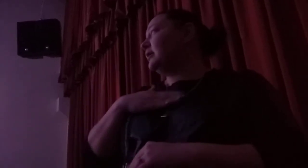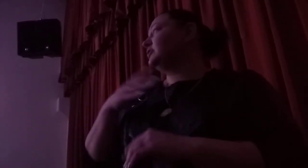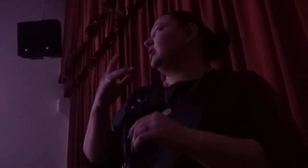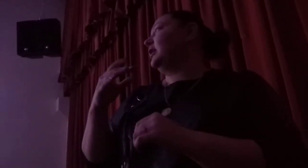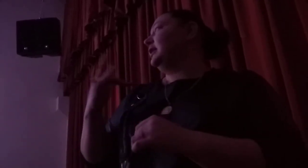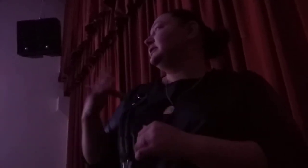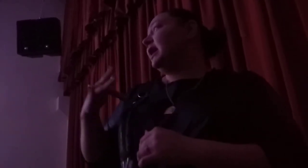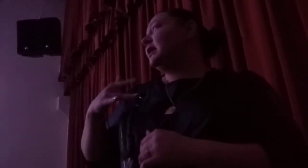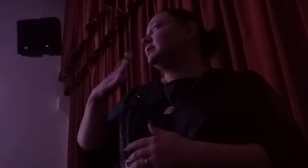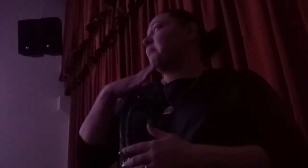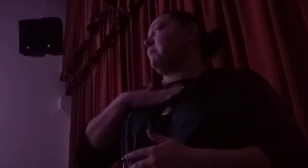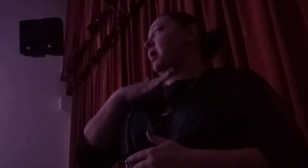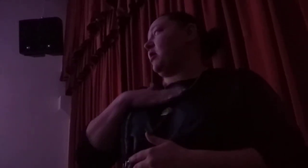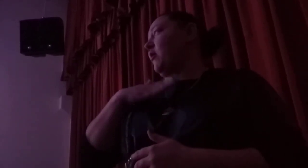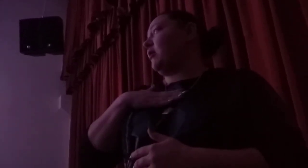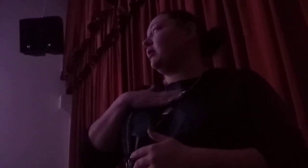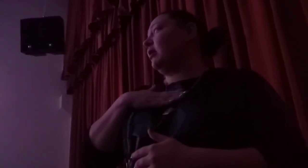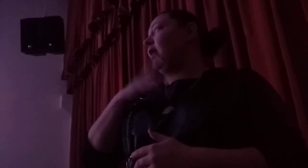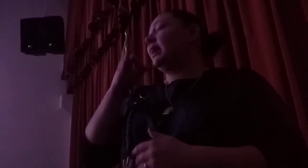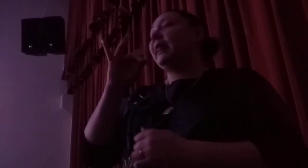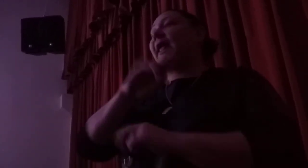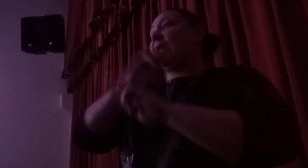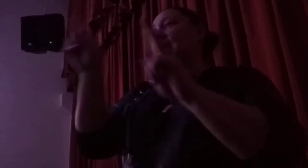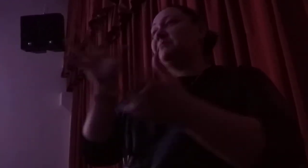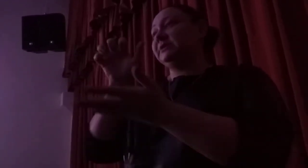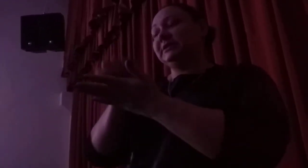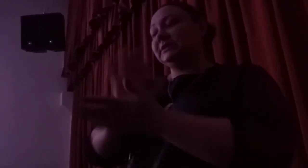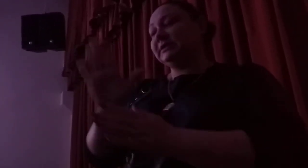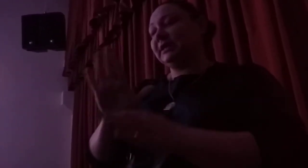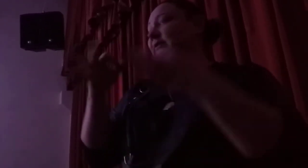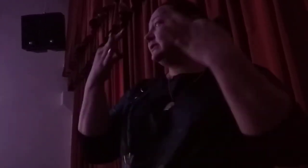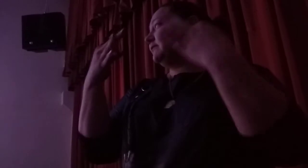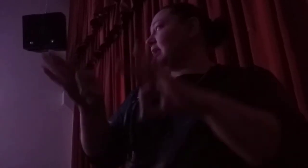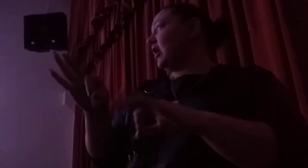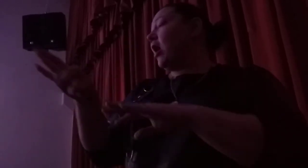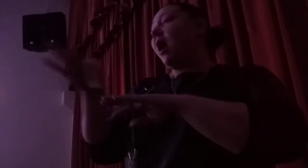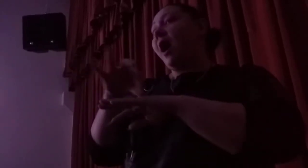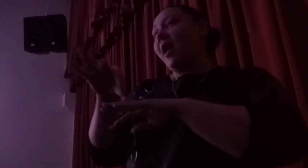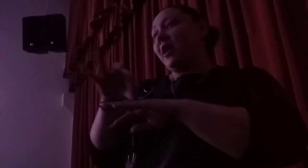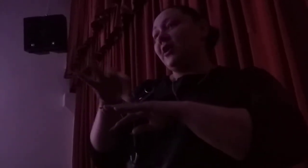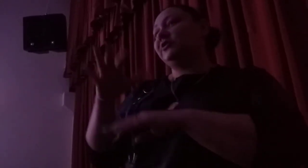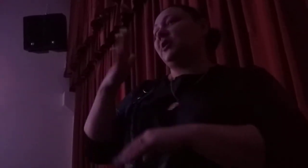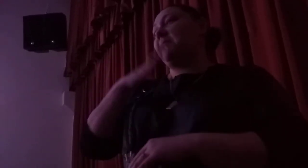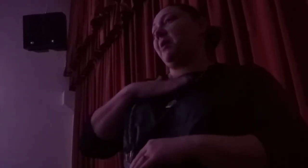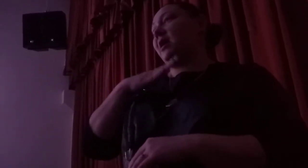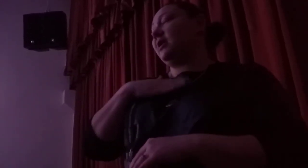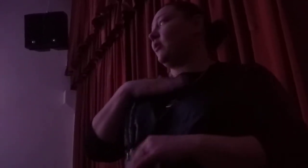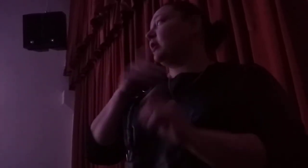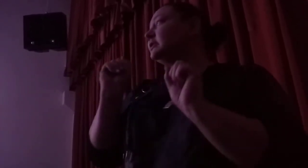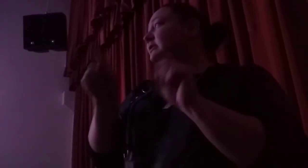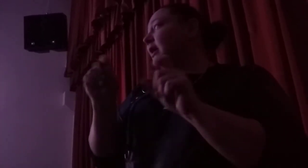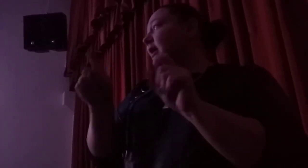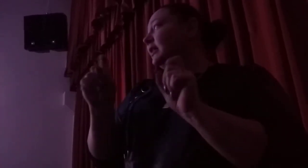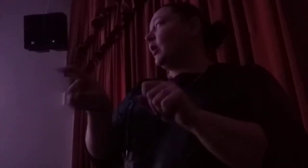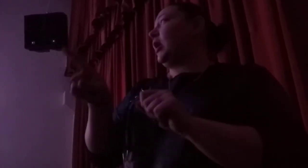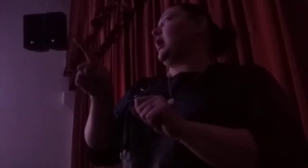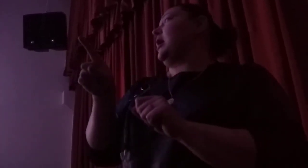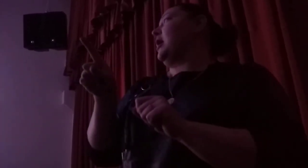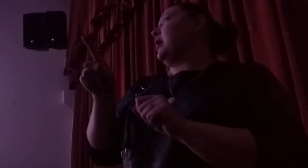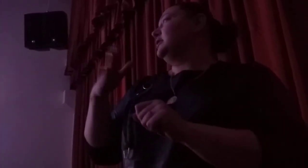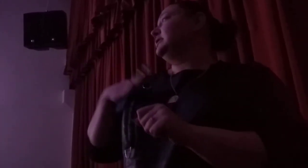литое, сердечко мое никем не занятое. Колечко мое золото